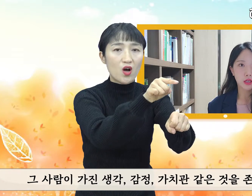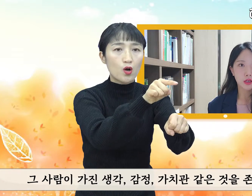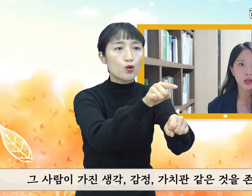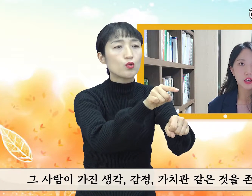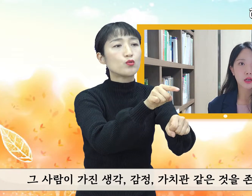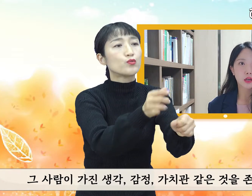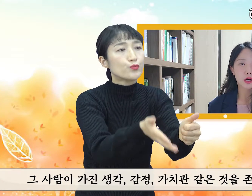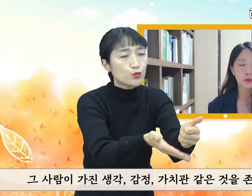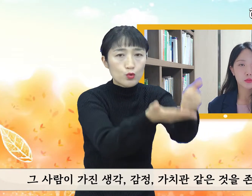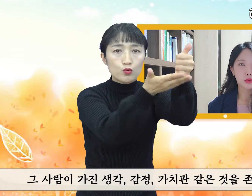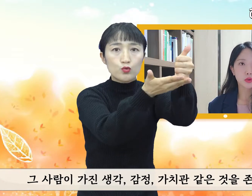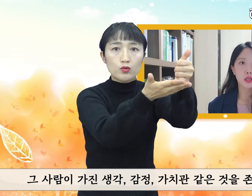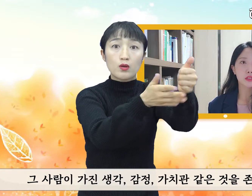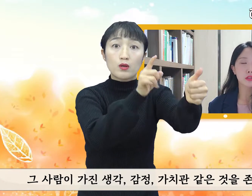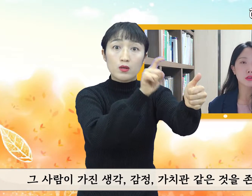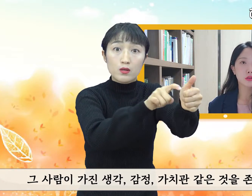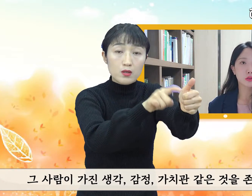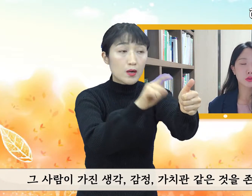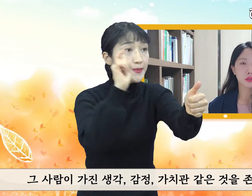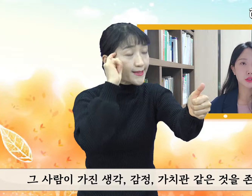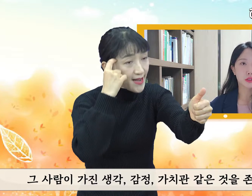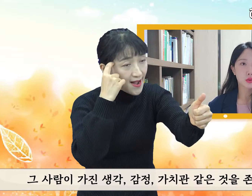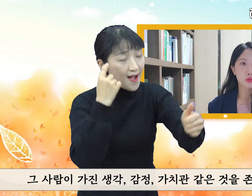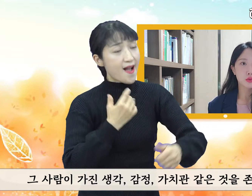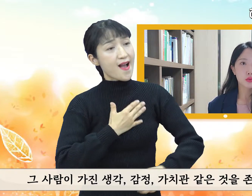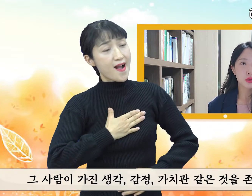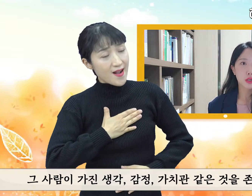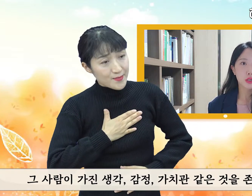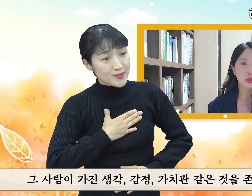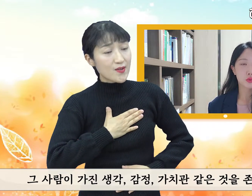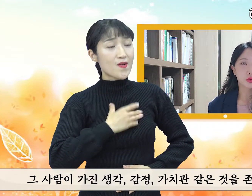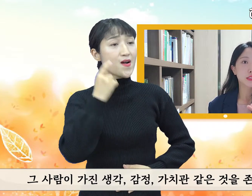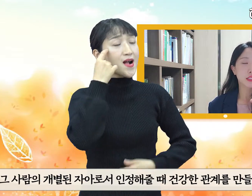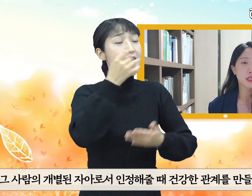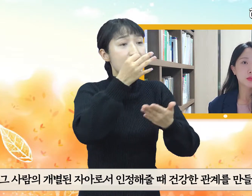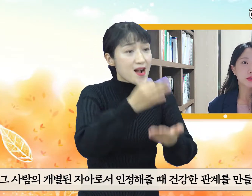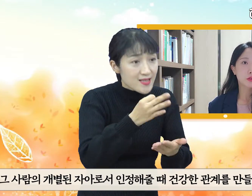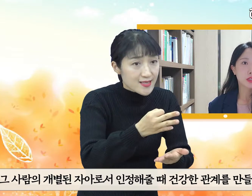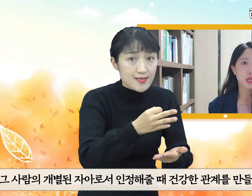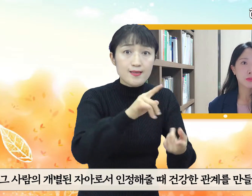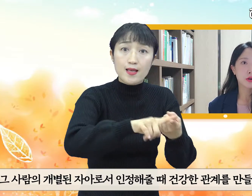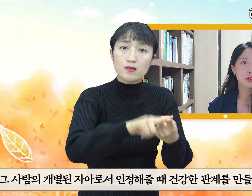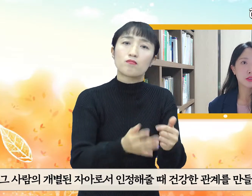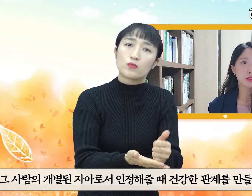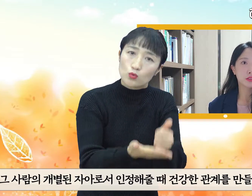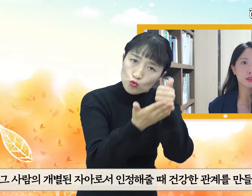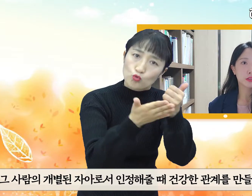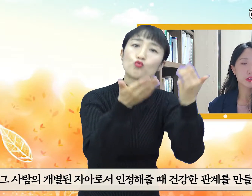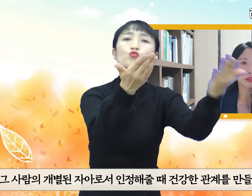있는 생각, 감정, 가치관 같은 것을 존중해주는, 그 사람을 그런